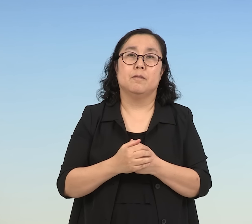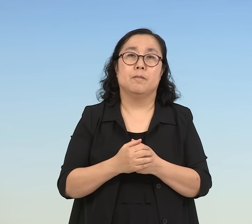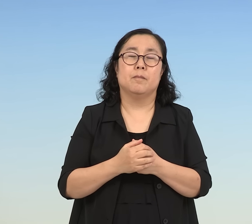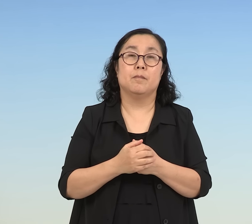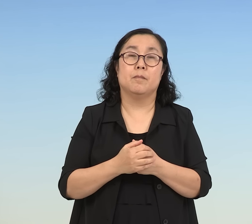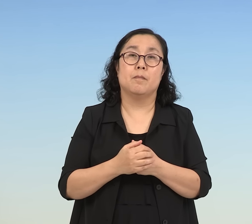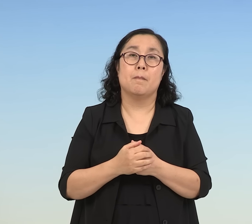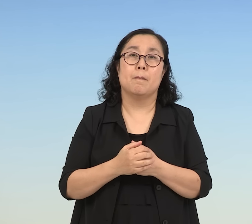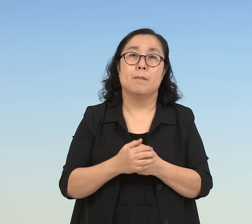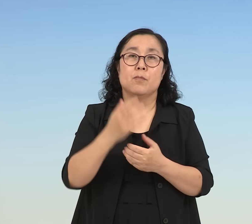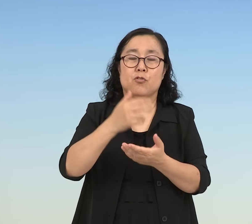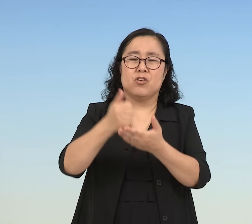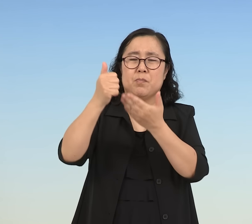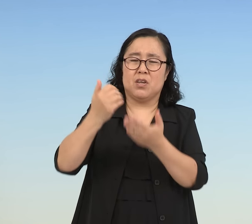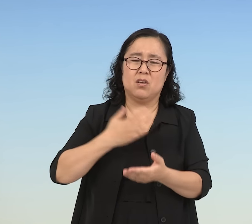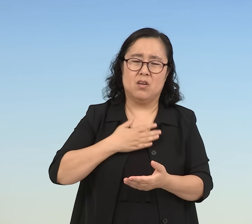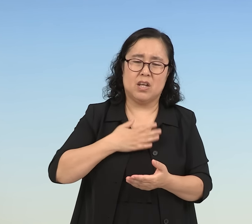주께서